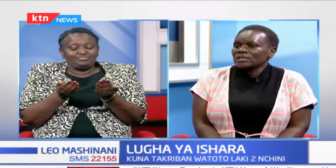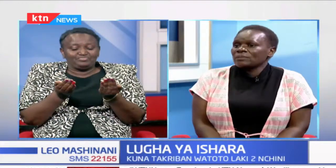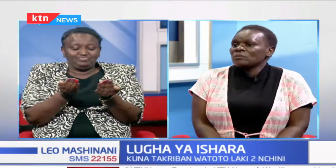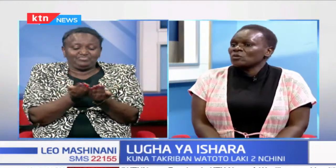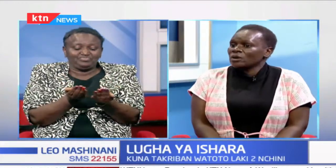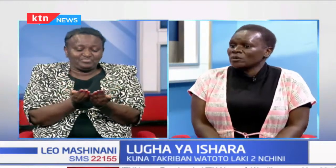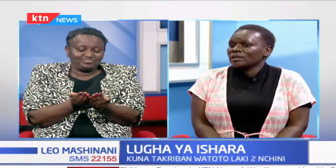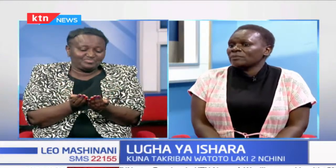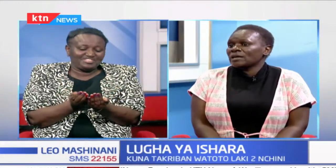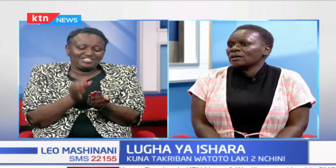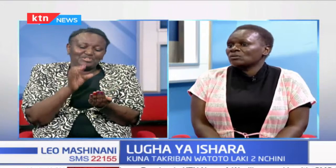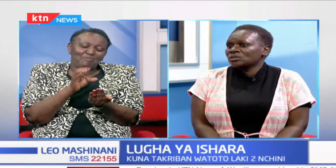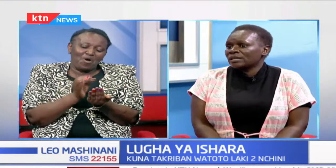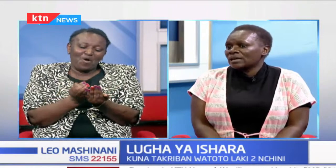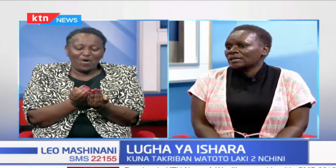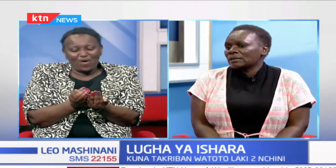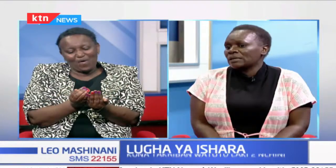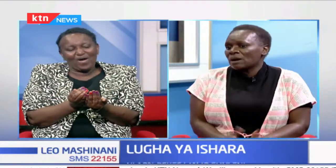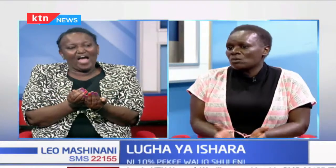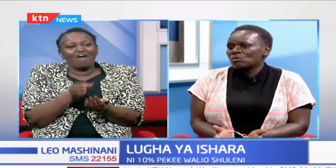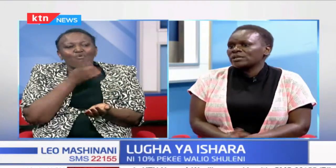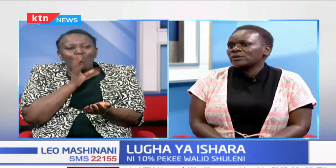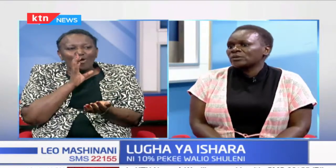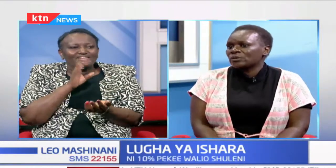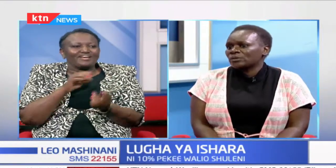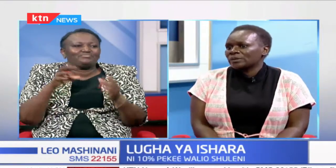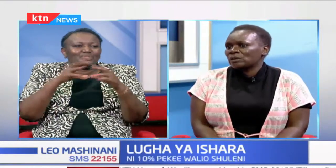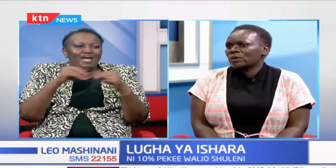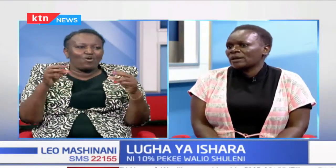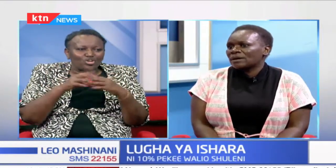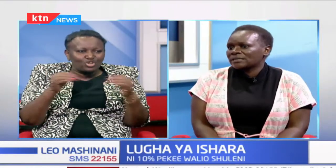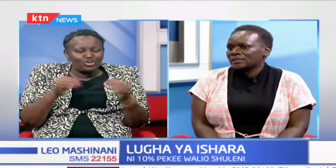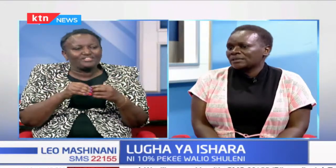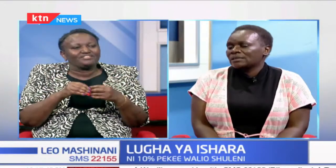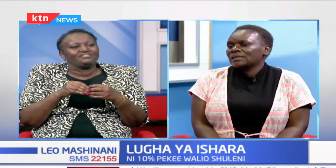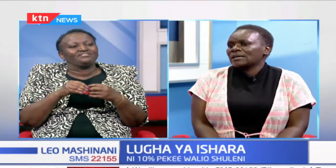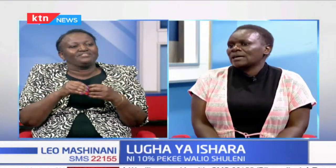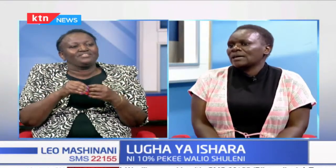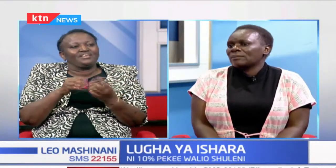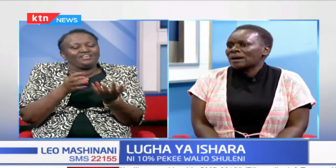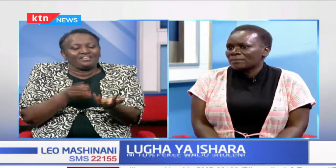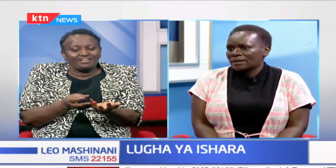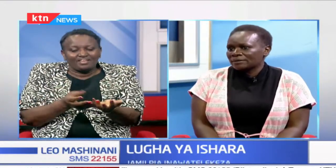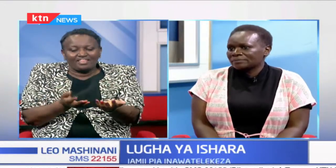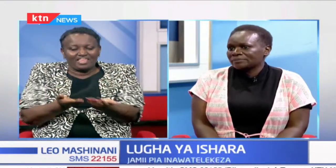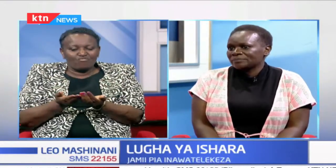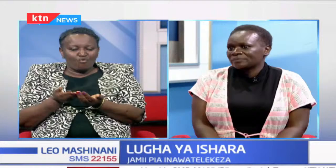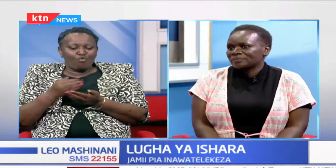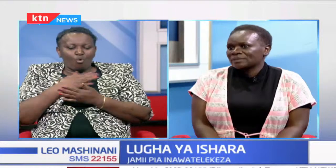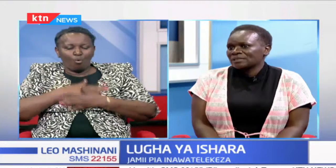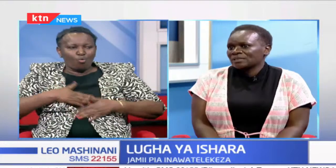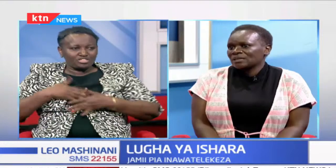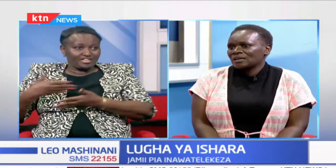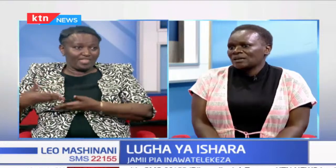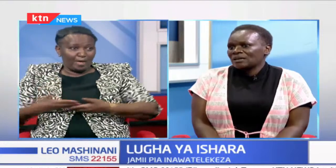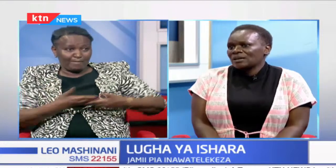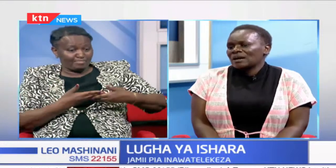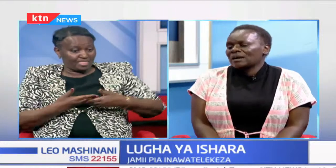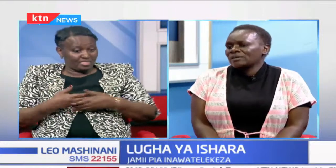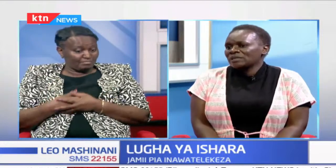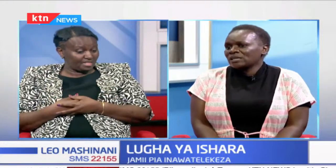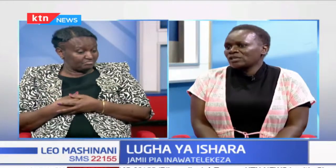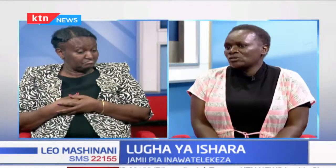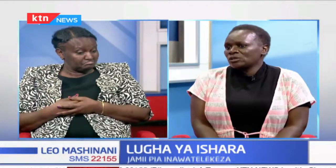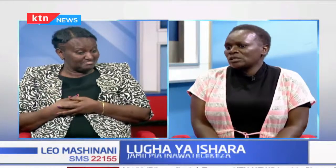Nasi mwingine pia, mkunga mwingine pia akakuja na kibakuli ndogo, nilikuwa na maji. Mm. Na pamba.